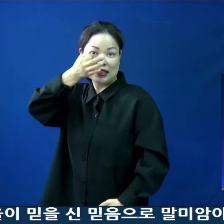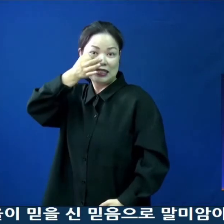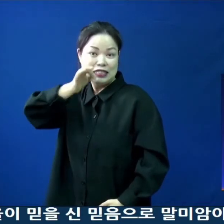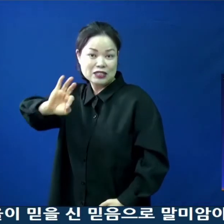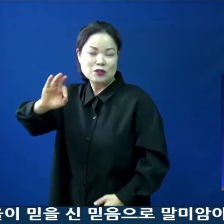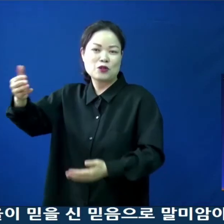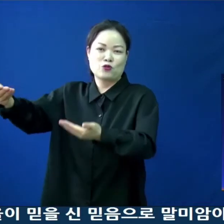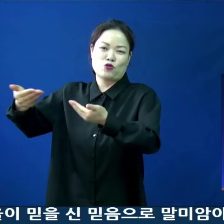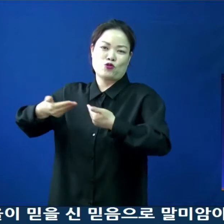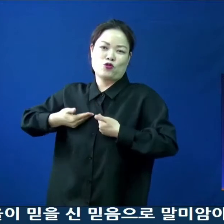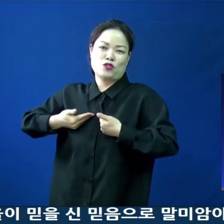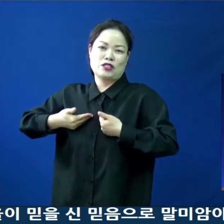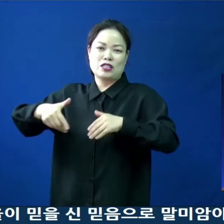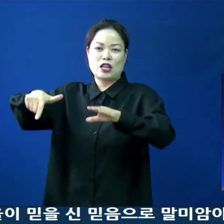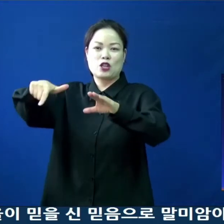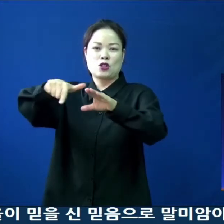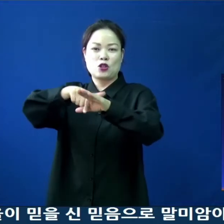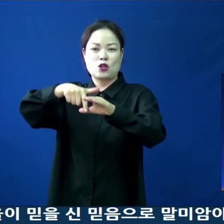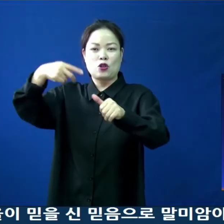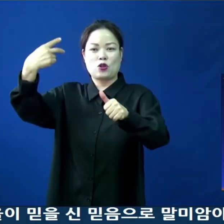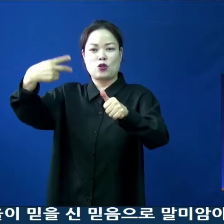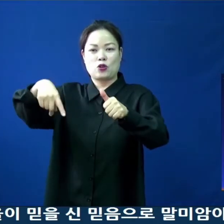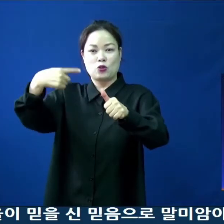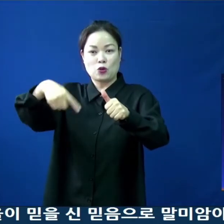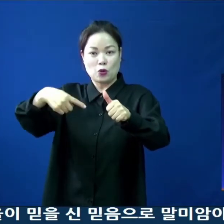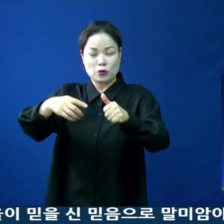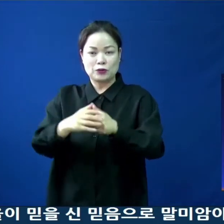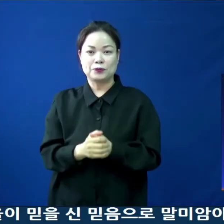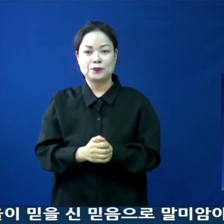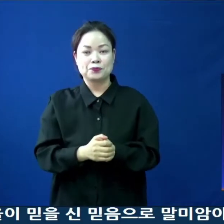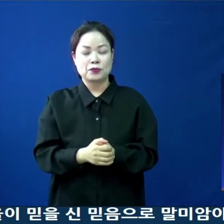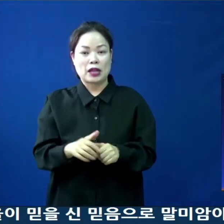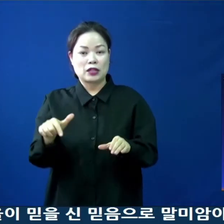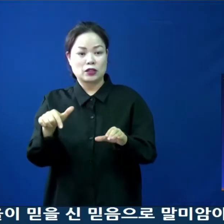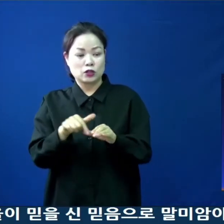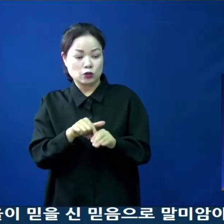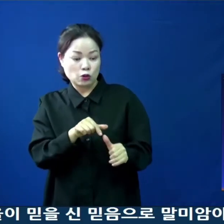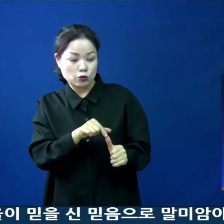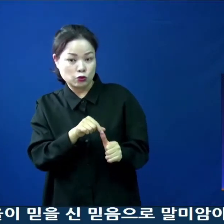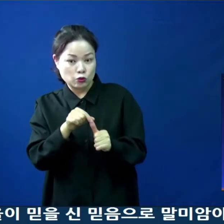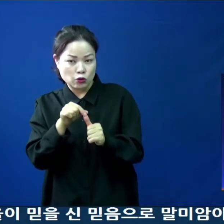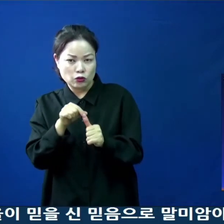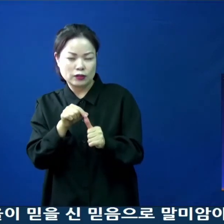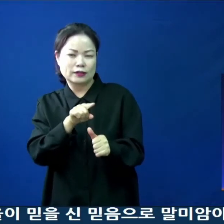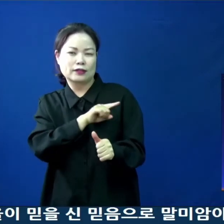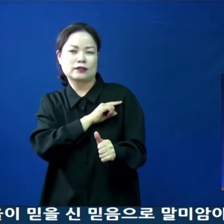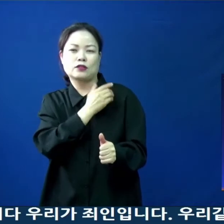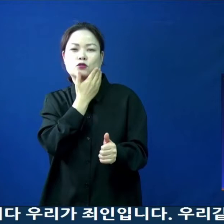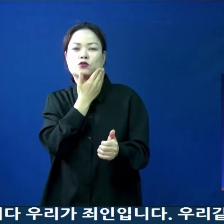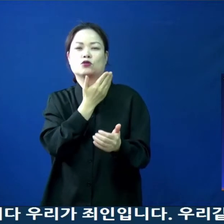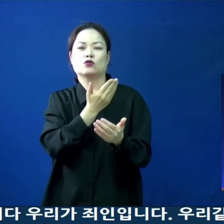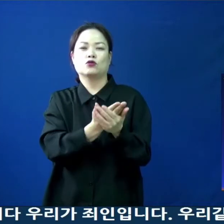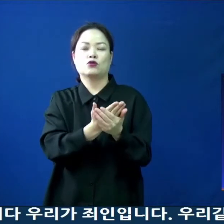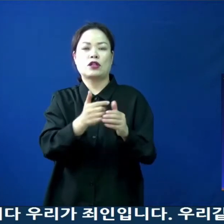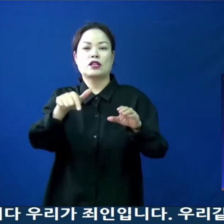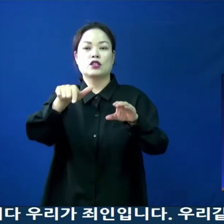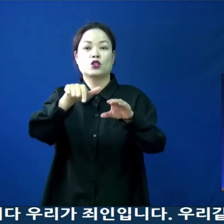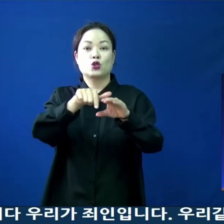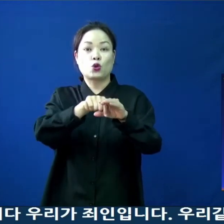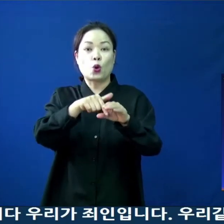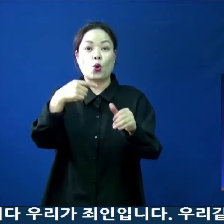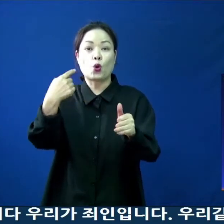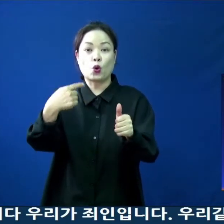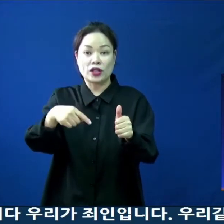주신다라는 은혜의 교리입니다. 기독교 구원론에 있어서 가장 중요한 교리인데요.